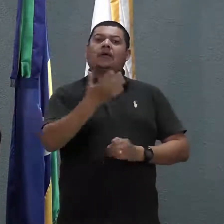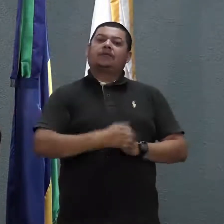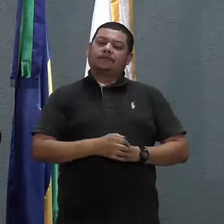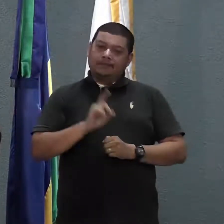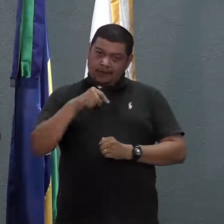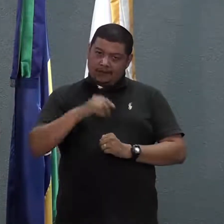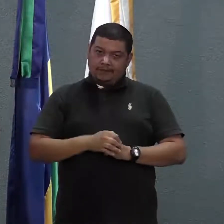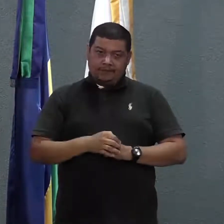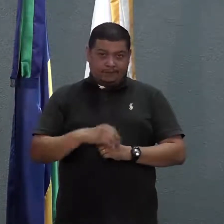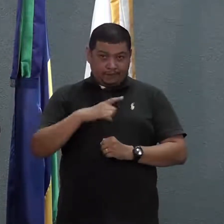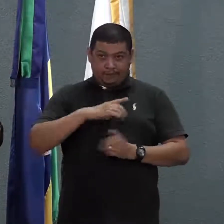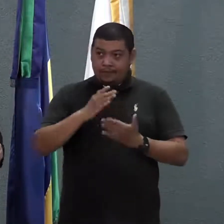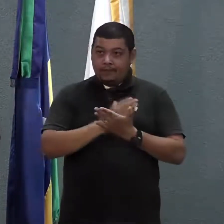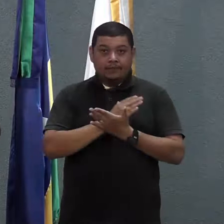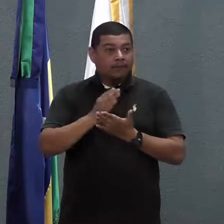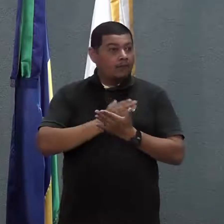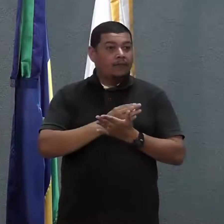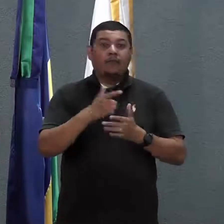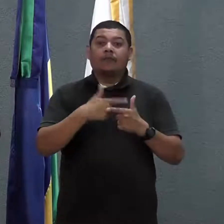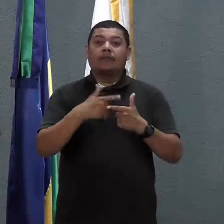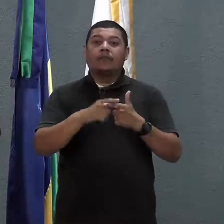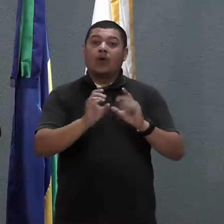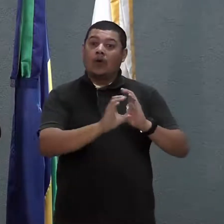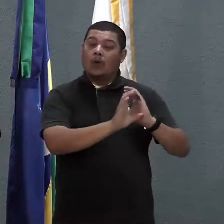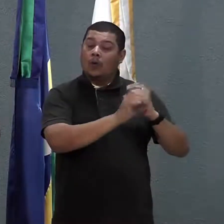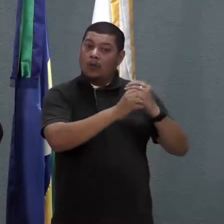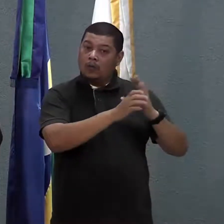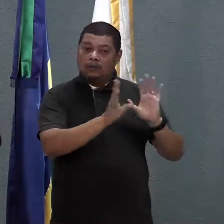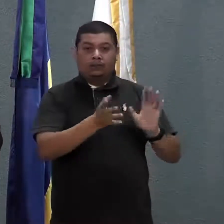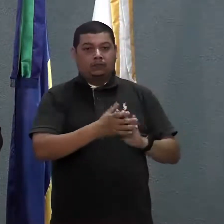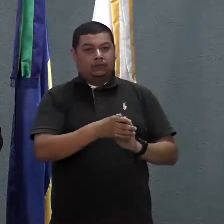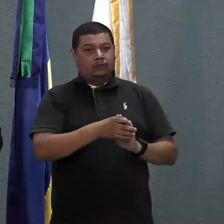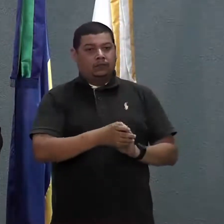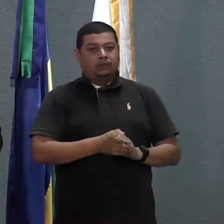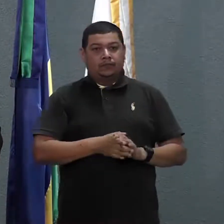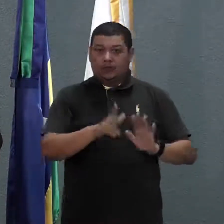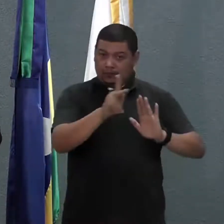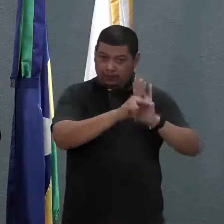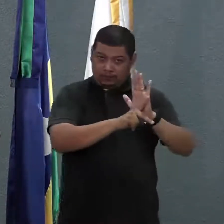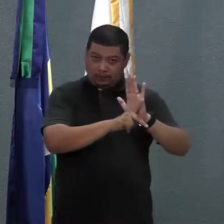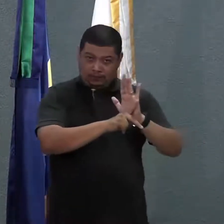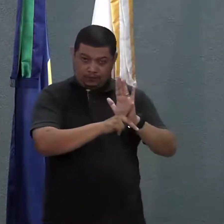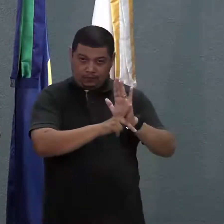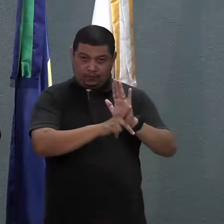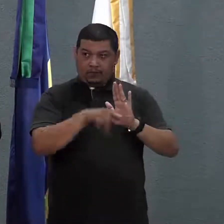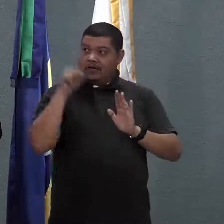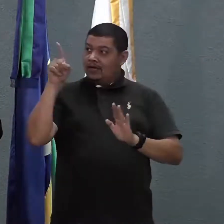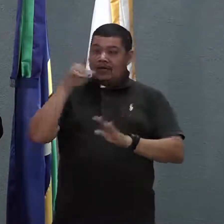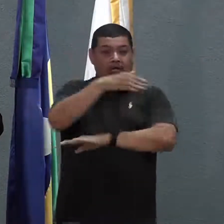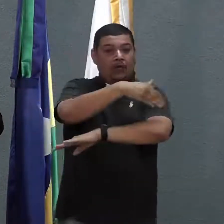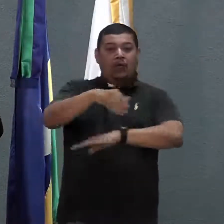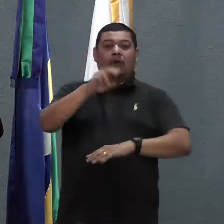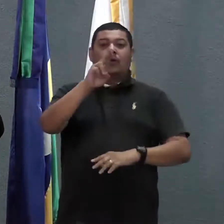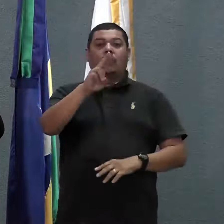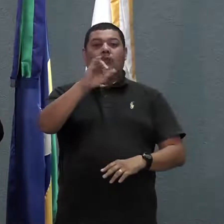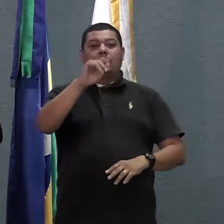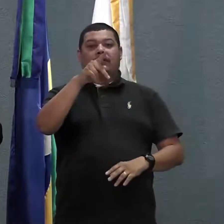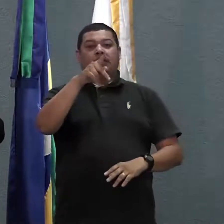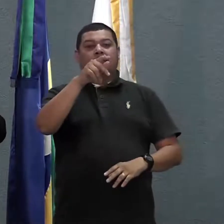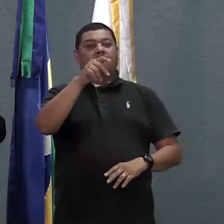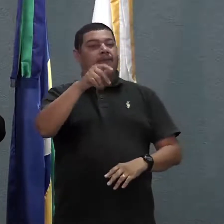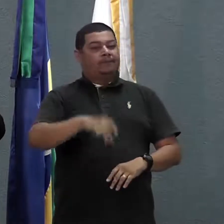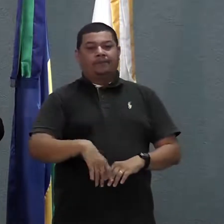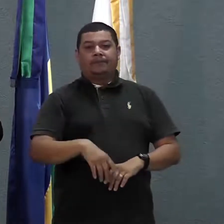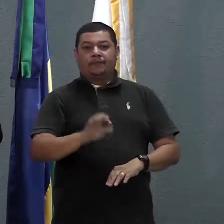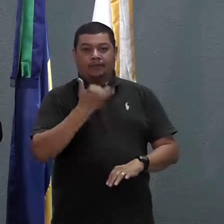Pelo que eu sei, existe algum problema no projeto ou algo parecido em relação ao Irapuru. Não vou dizer exatamente o que